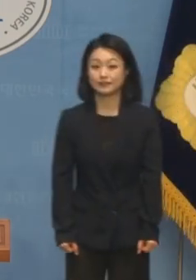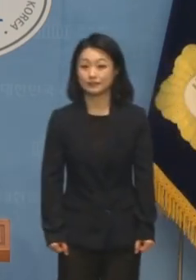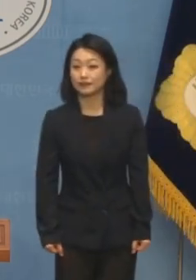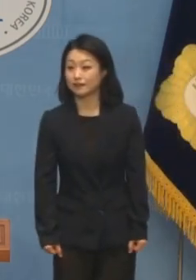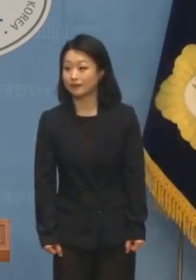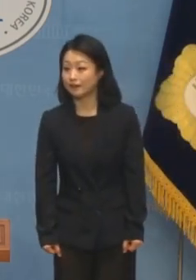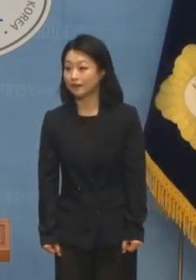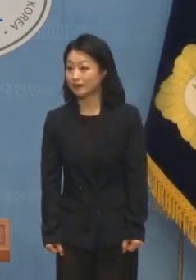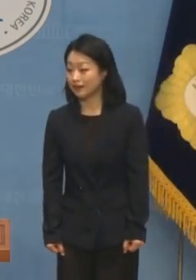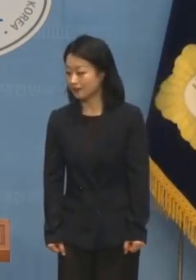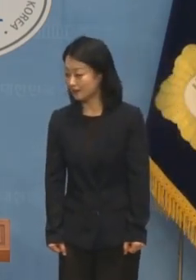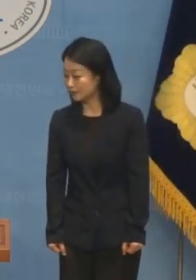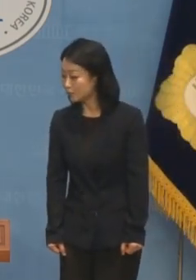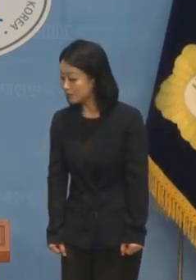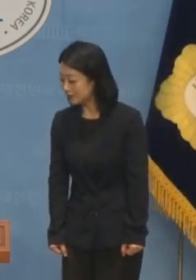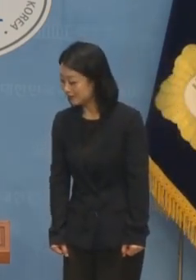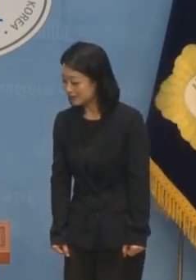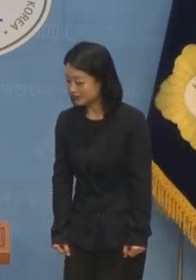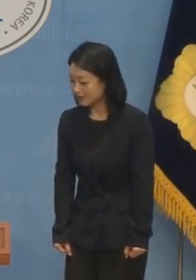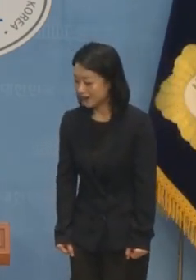녹음이 안 되죠.